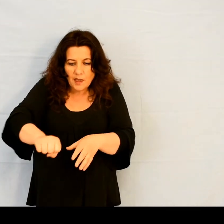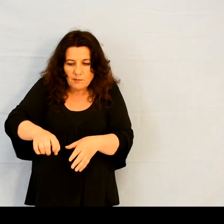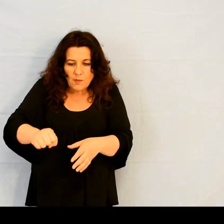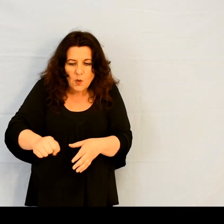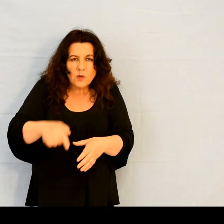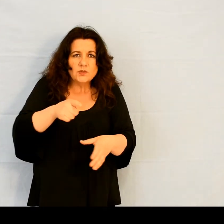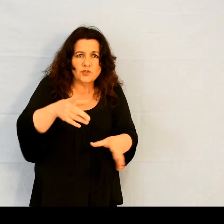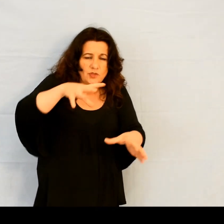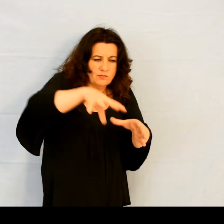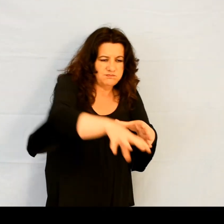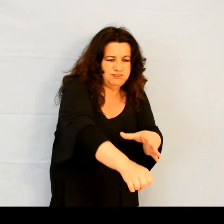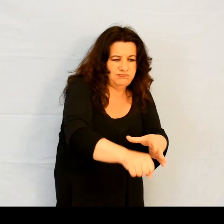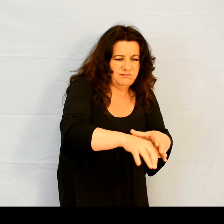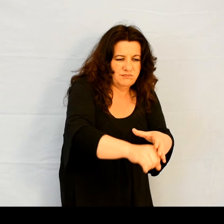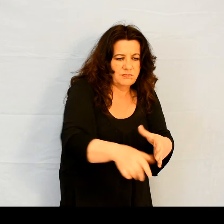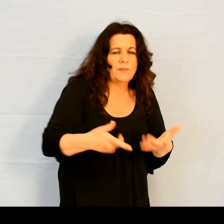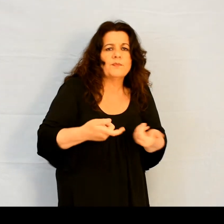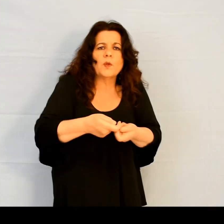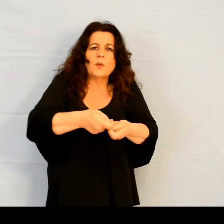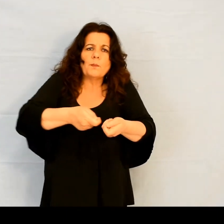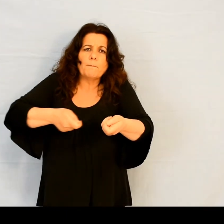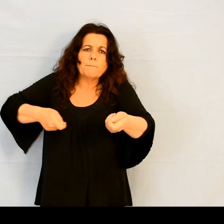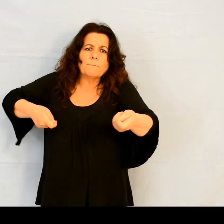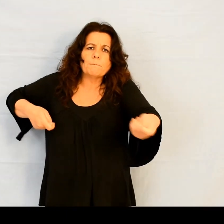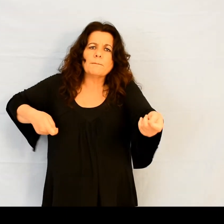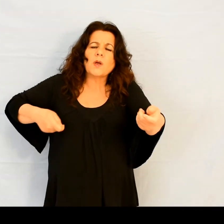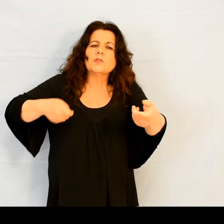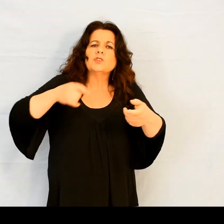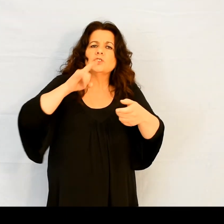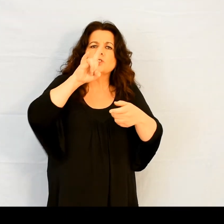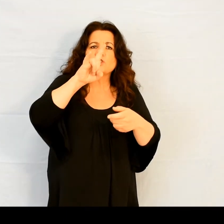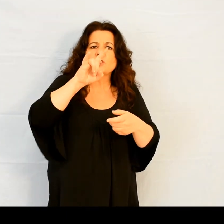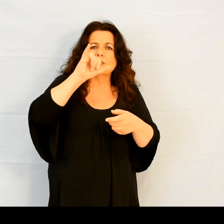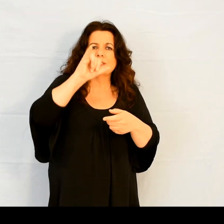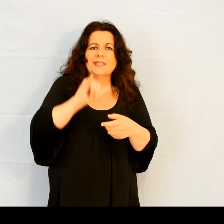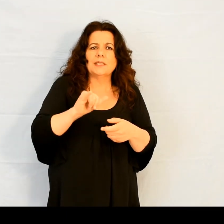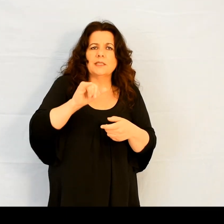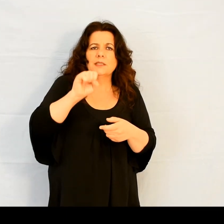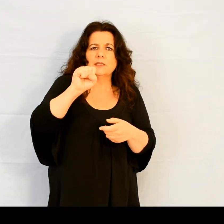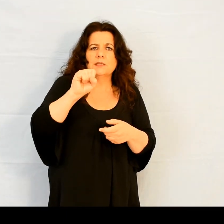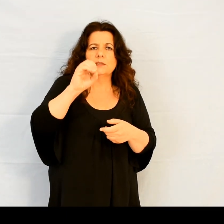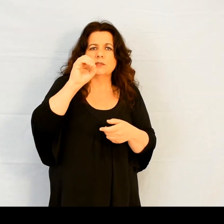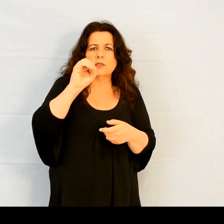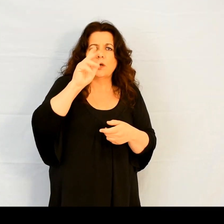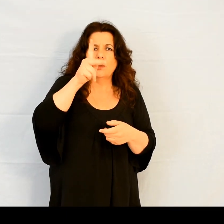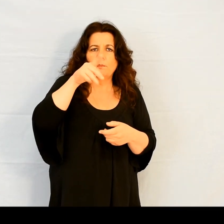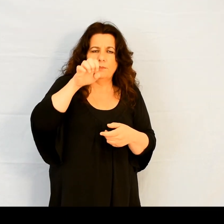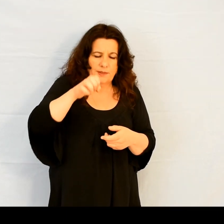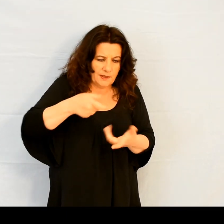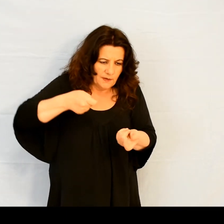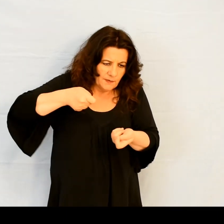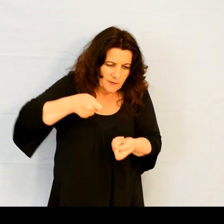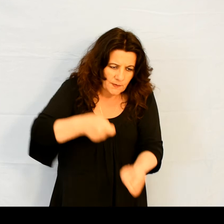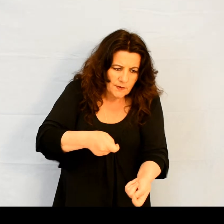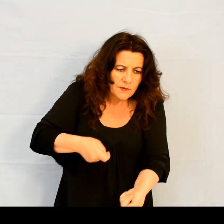vinaigre à une branche d'hysope et on l'approcha de sa bouche.